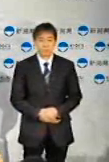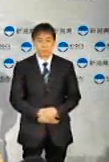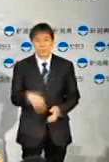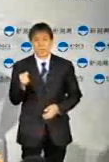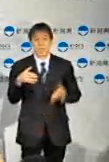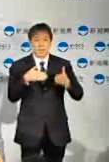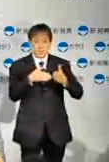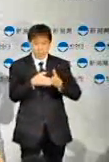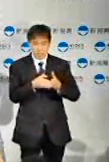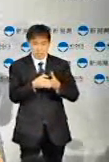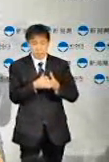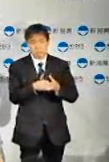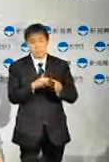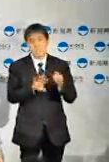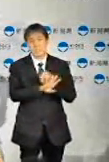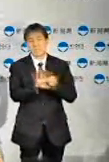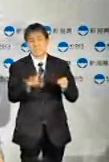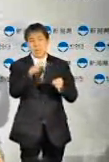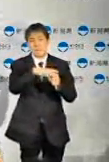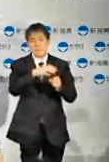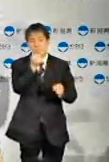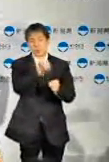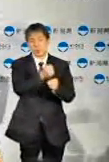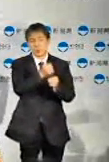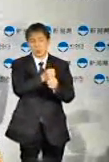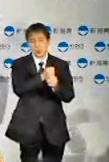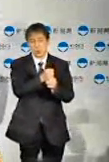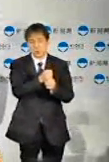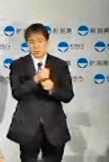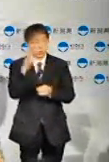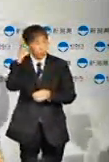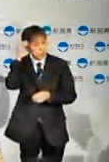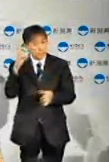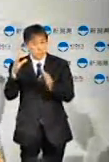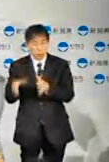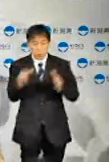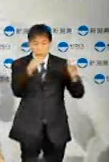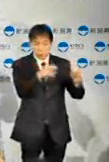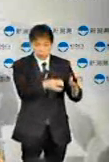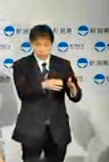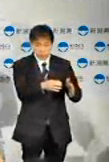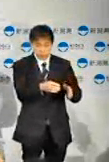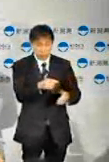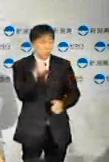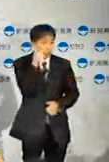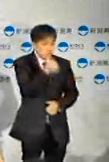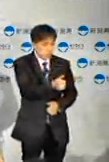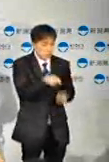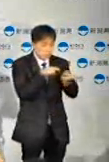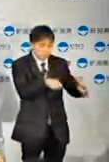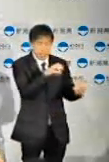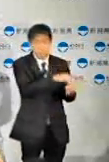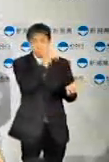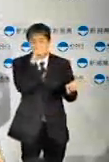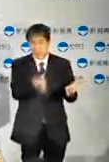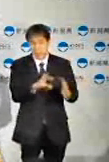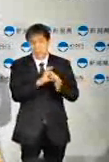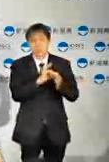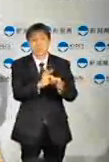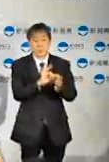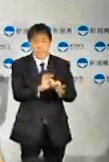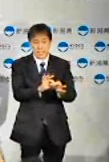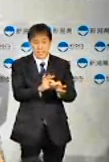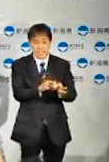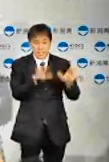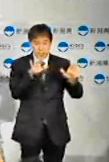柏崎刈羽原発における核燃料の使用禁止命令の解除について伺います。本日